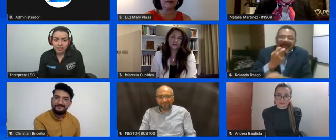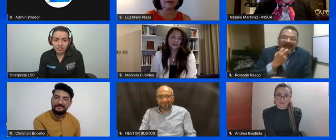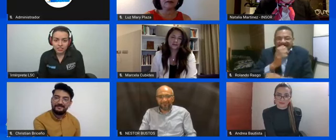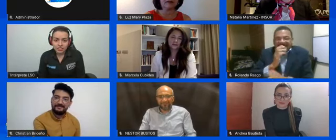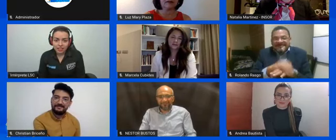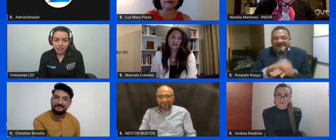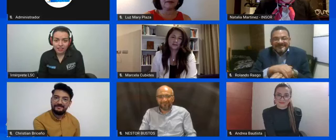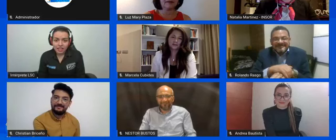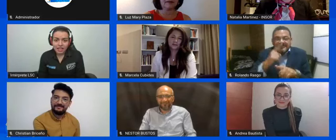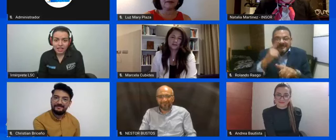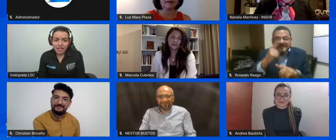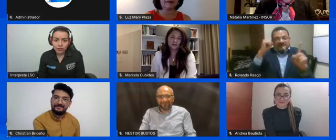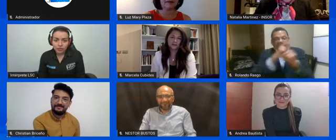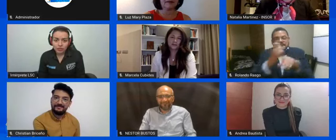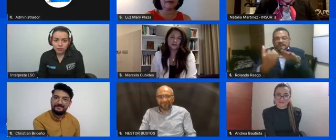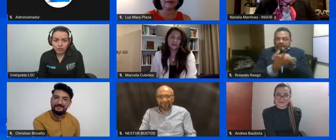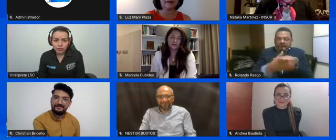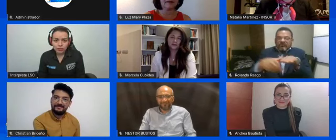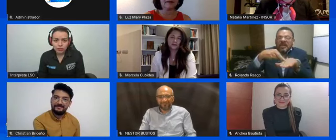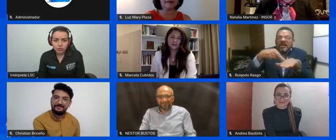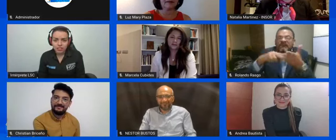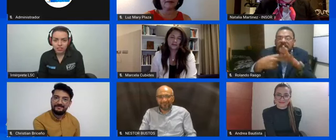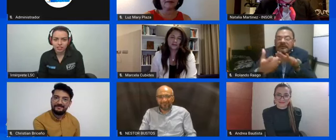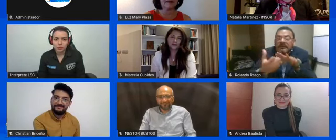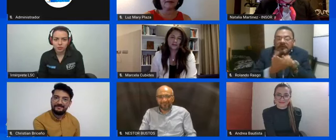zapatos y Giovanni empezó a reírse